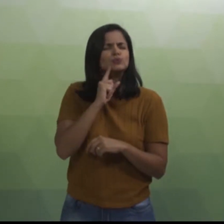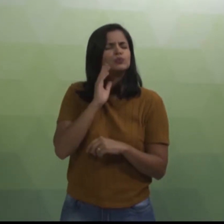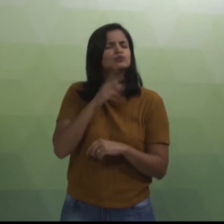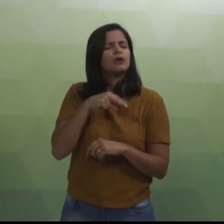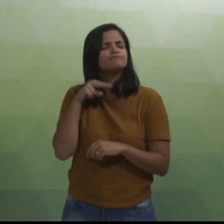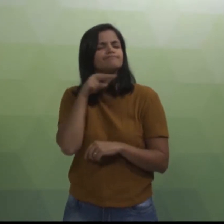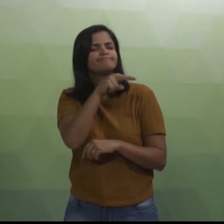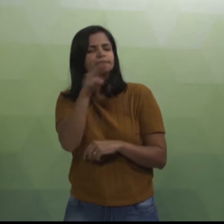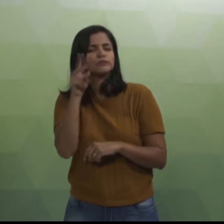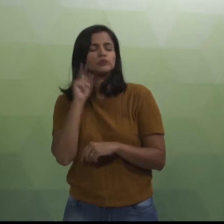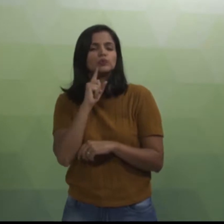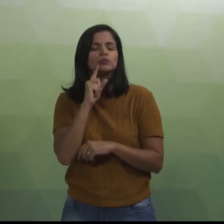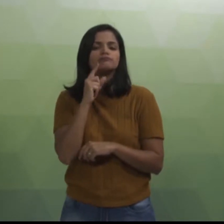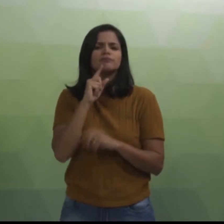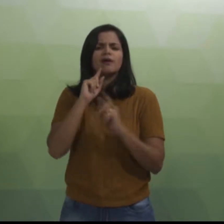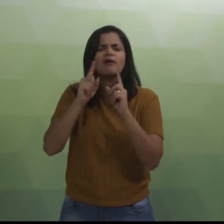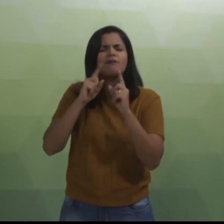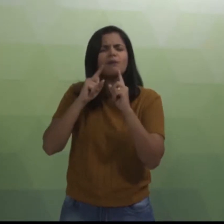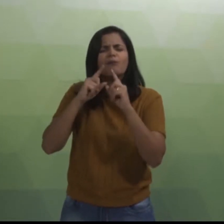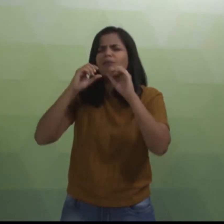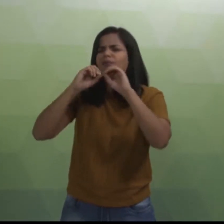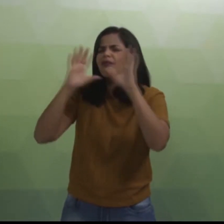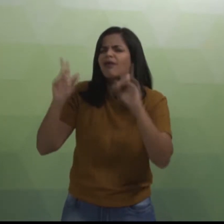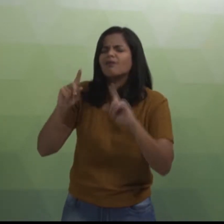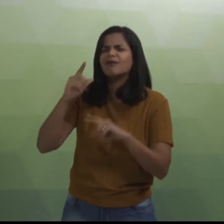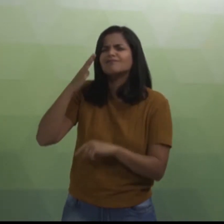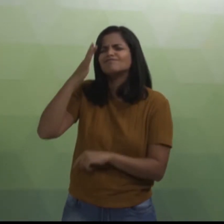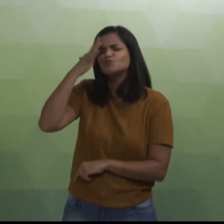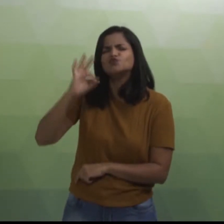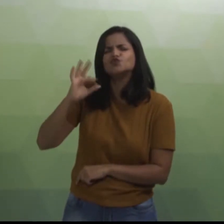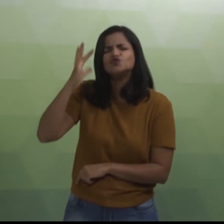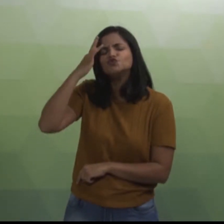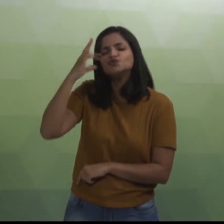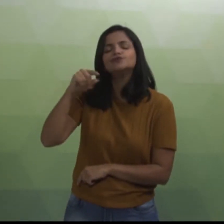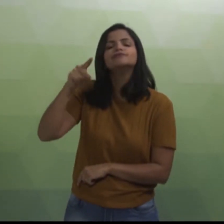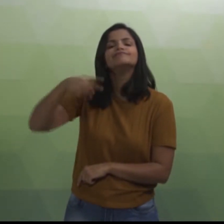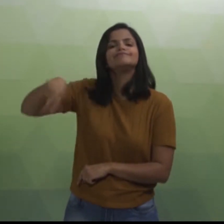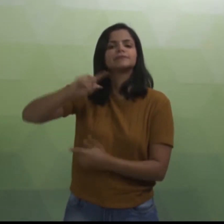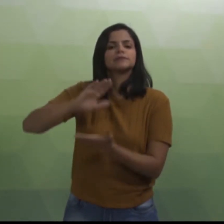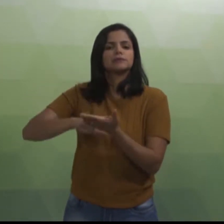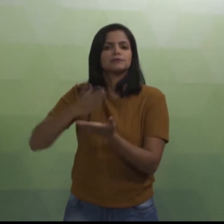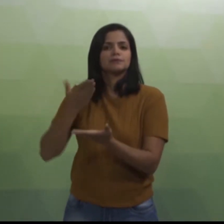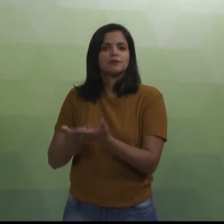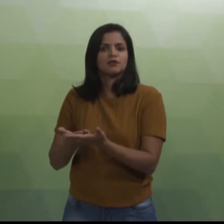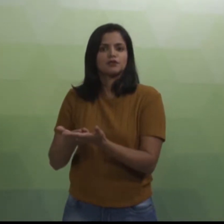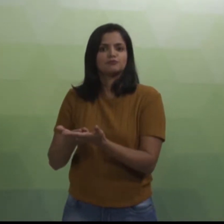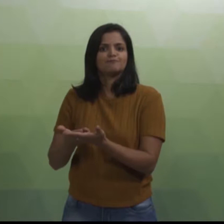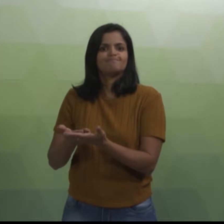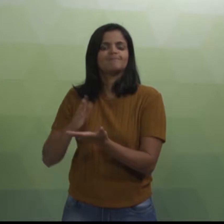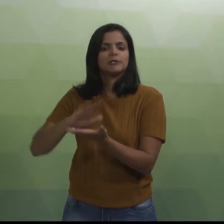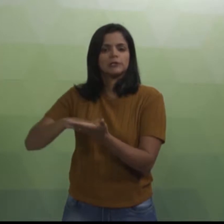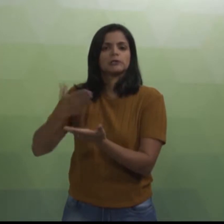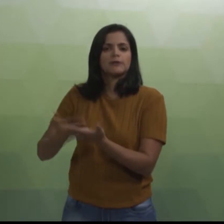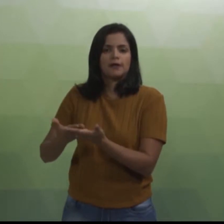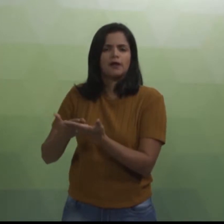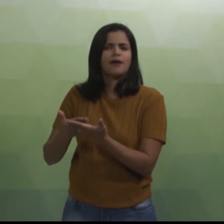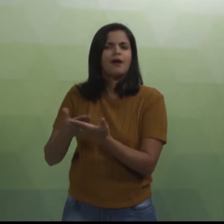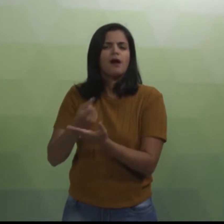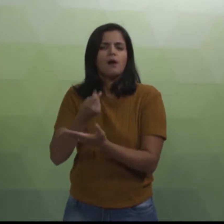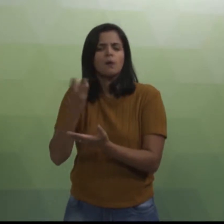que, às vezes, acontece de surdos reclamarem de não entender uma determinada interpretação,